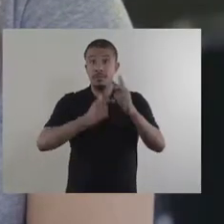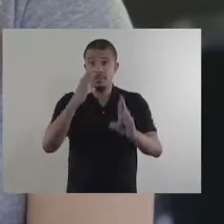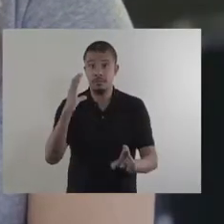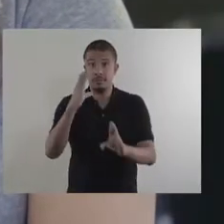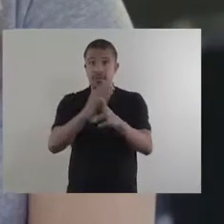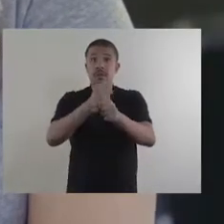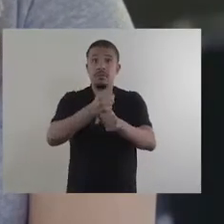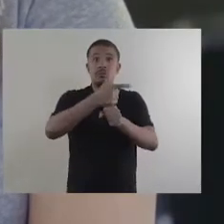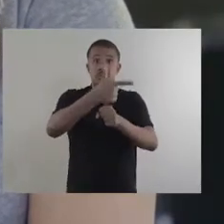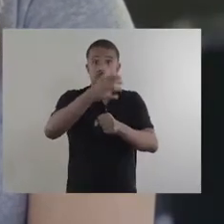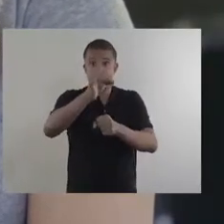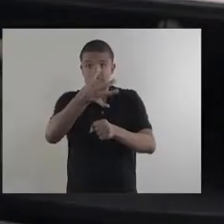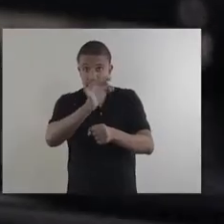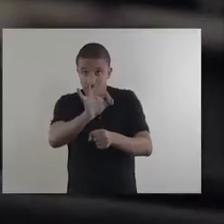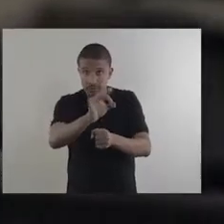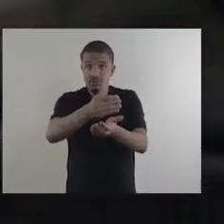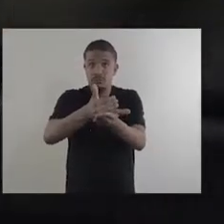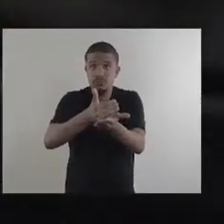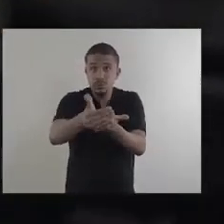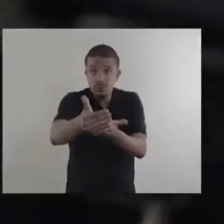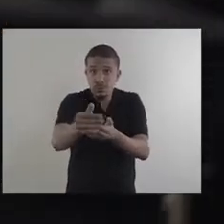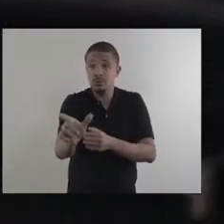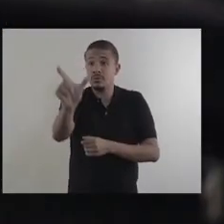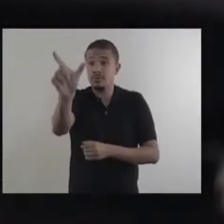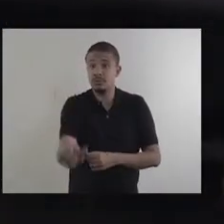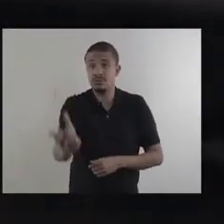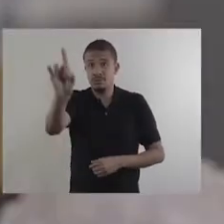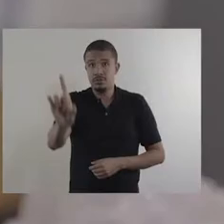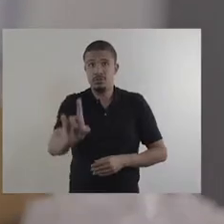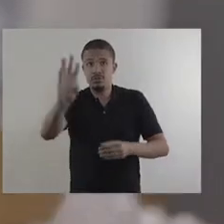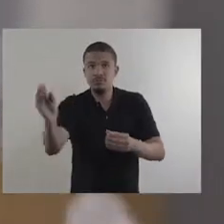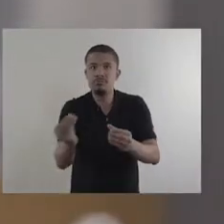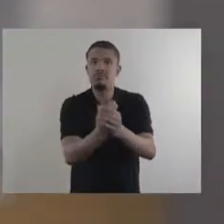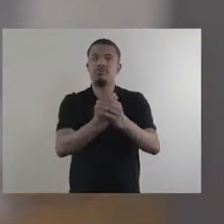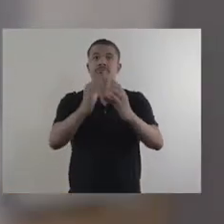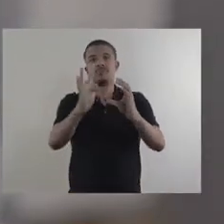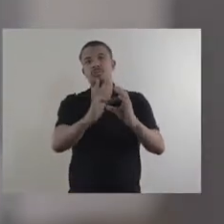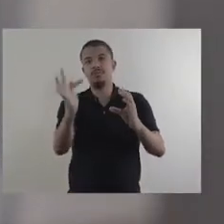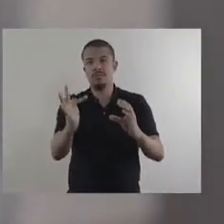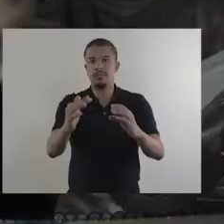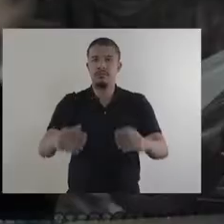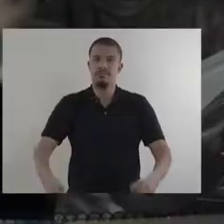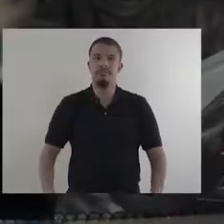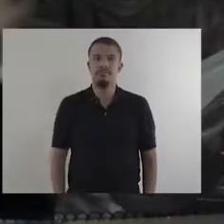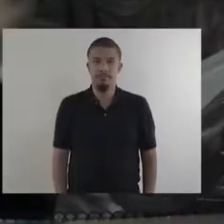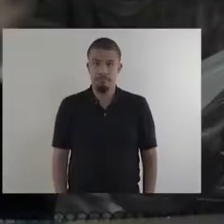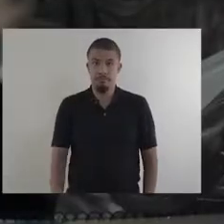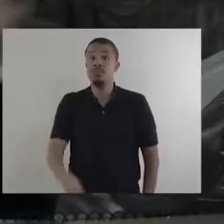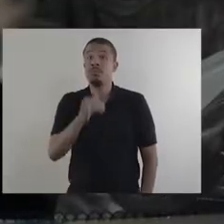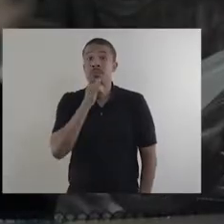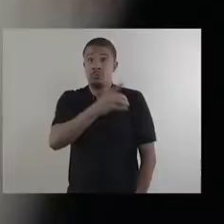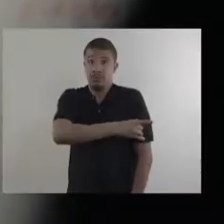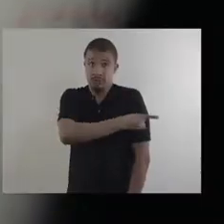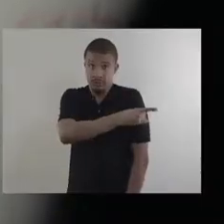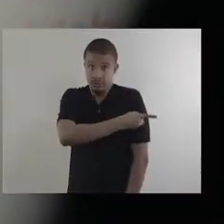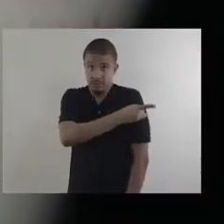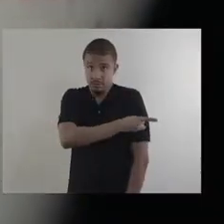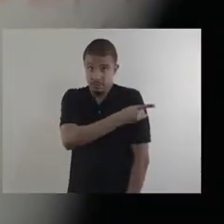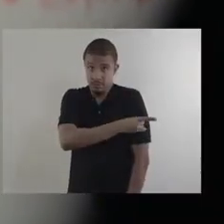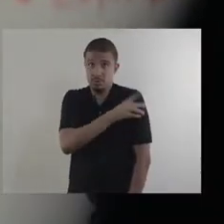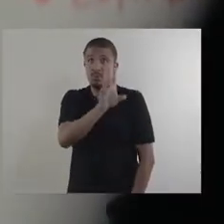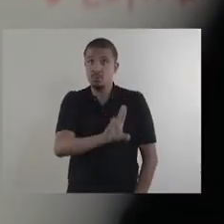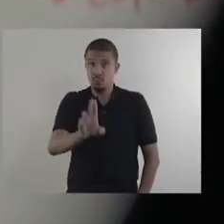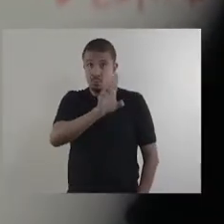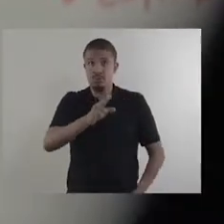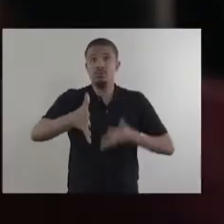trabalhamos desde 2010 com a inclusão do aluno com deficiência aqui dentro da FUMEC. No caso do Daniel, ele é